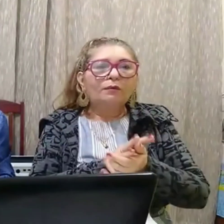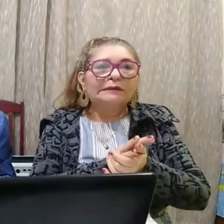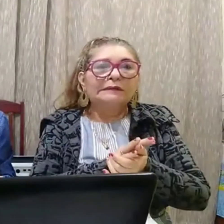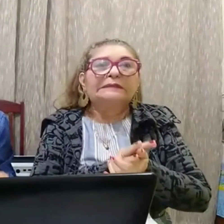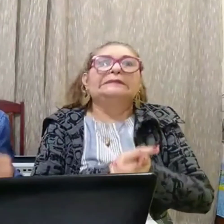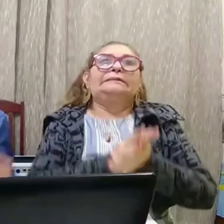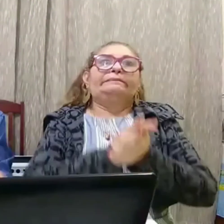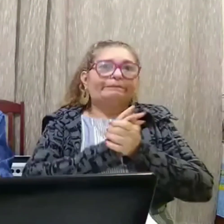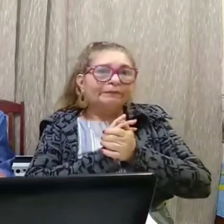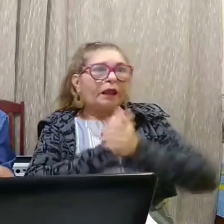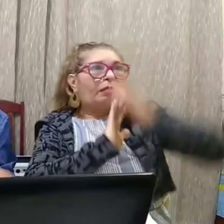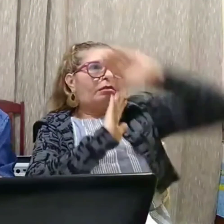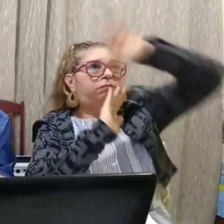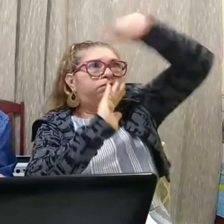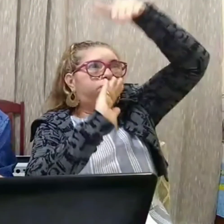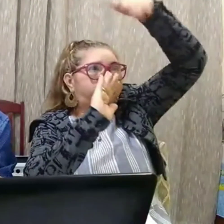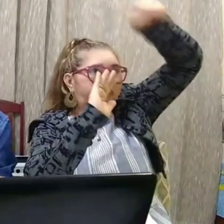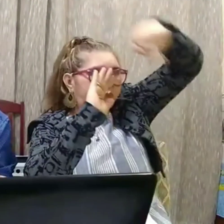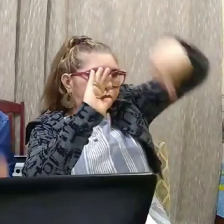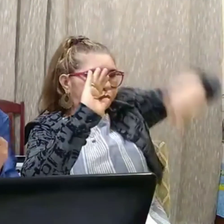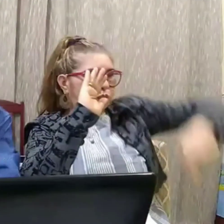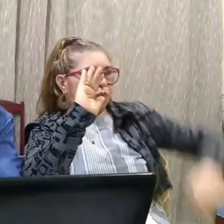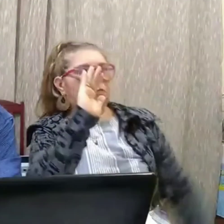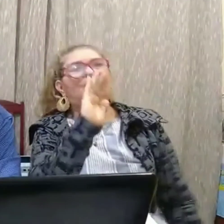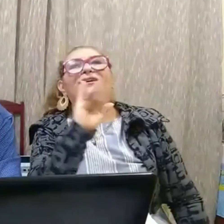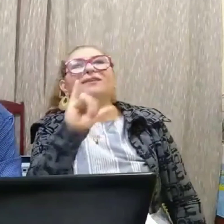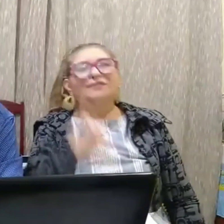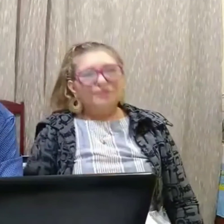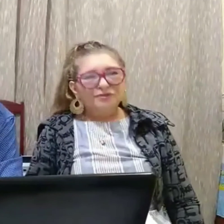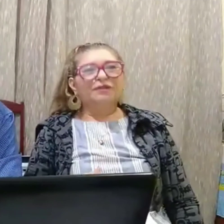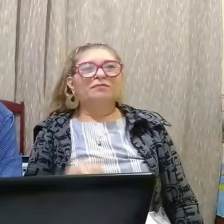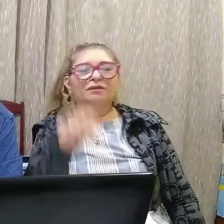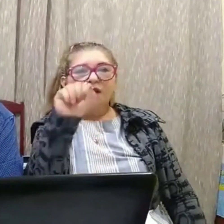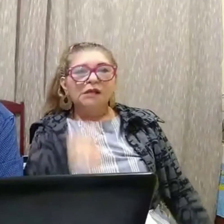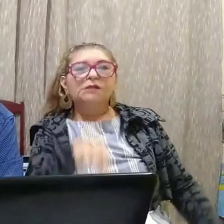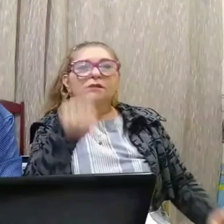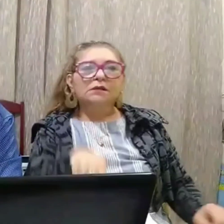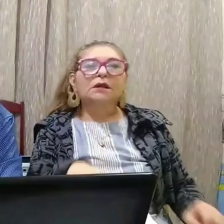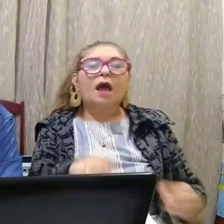ele desceu ao fundo do poço. E é isso que acontece quando a gente